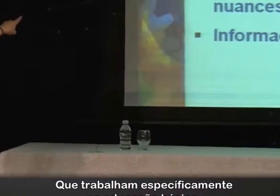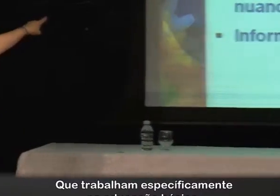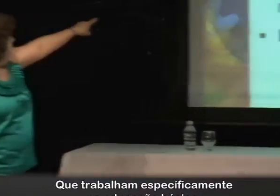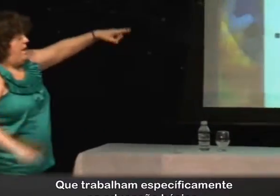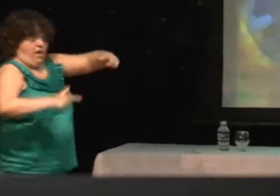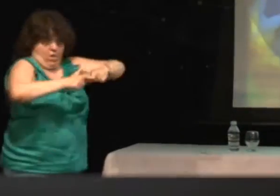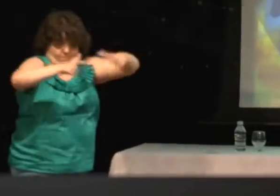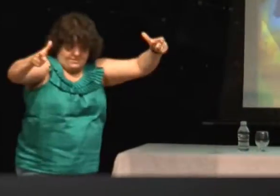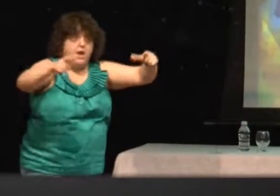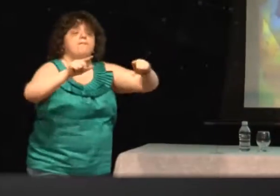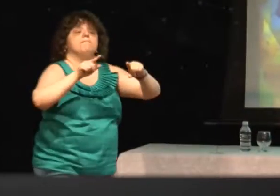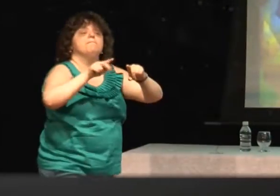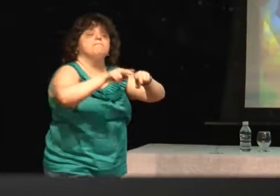básica.